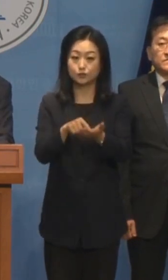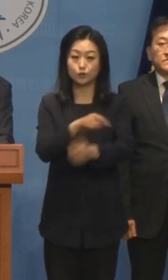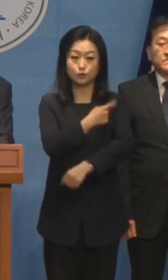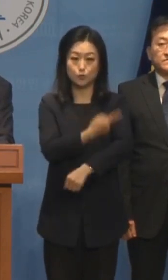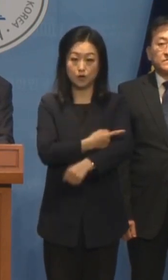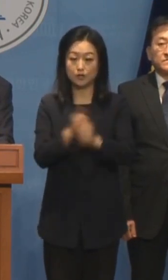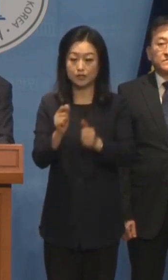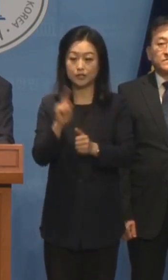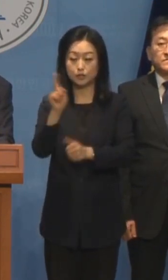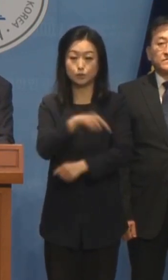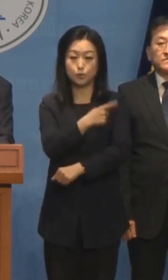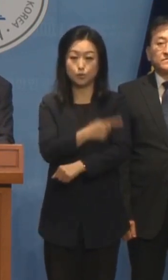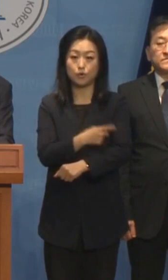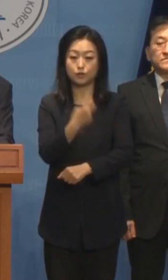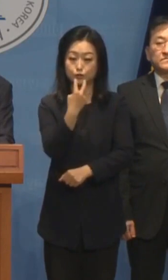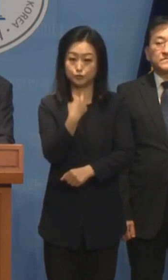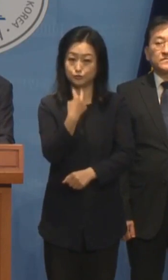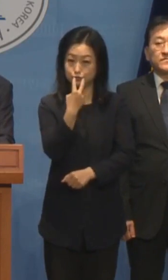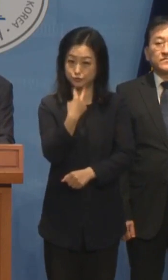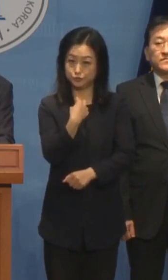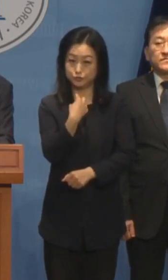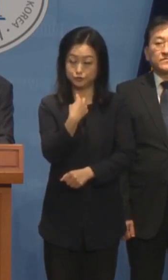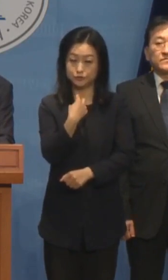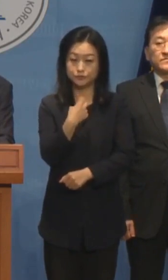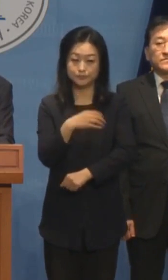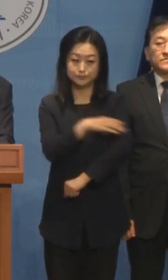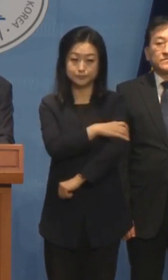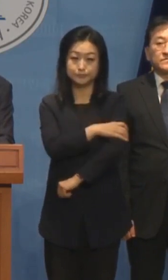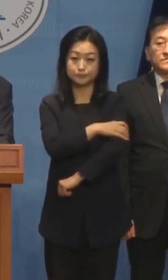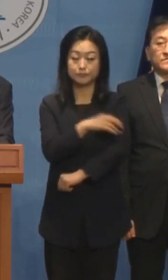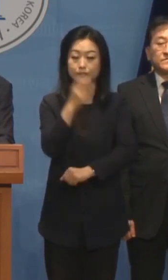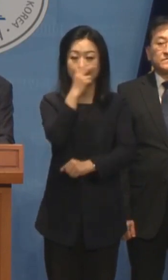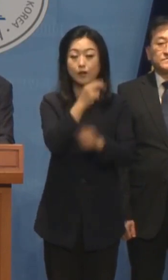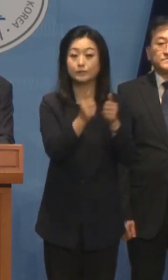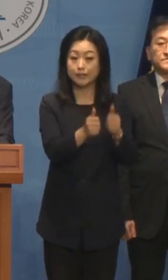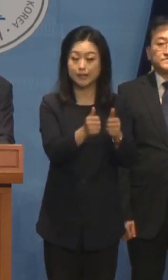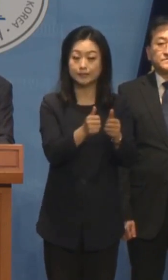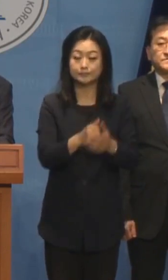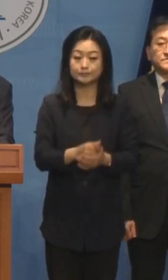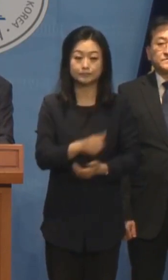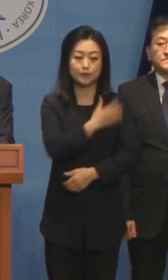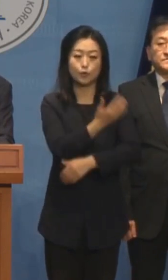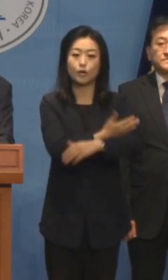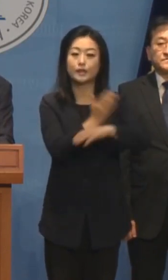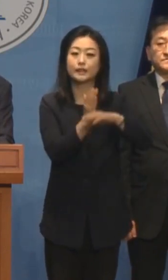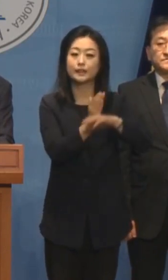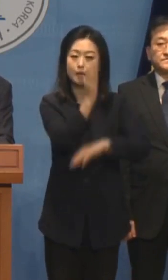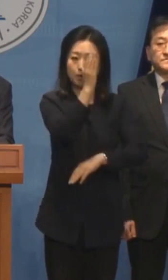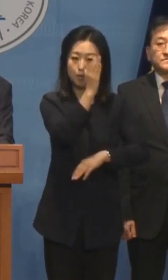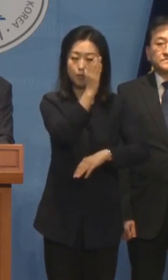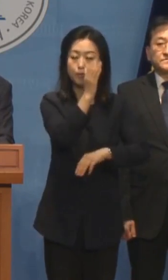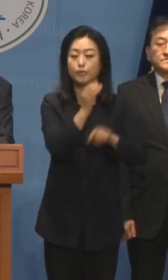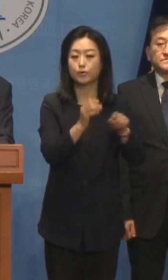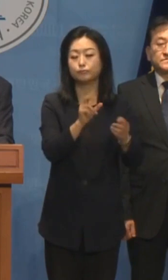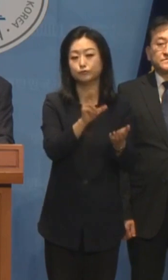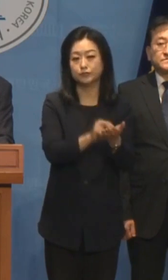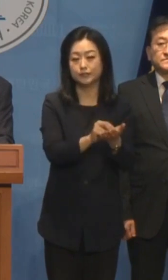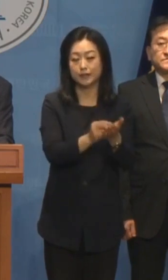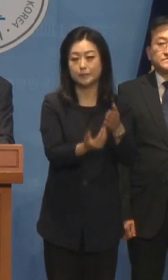기소권을 독점하고 있는 검찰이 조직적 이해관계에 따라 권한을 남용하는 이익집단으로